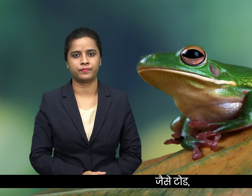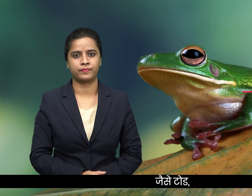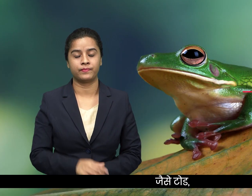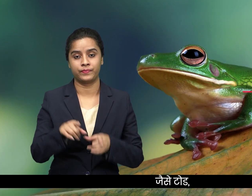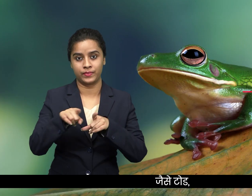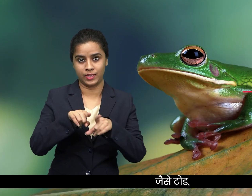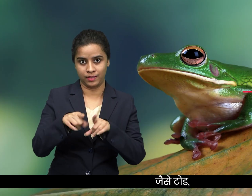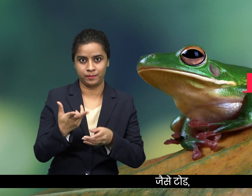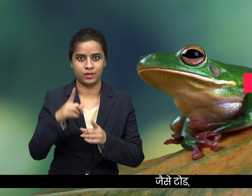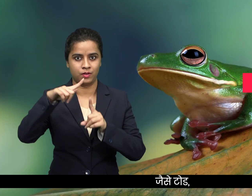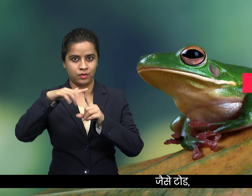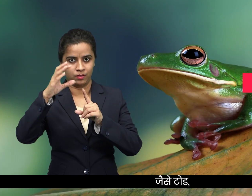जैसे टोंड,